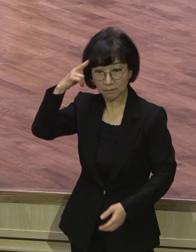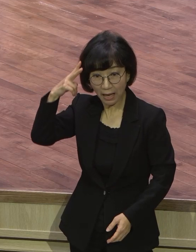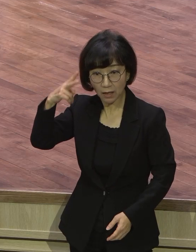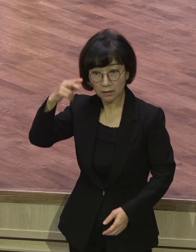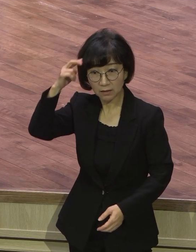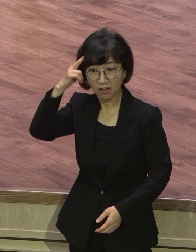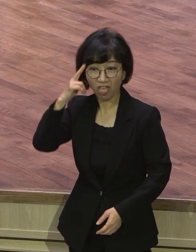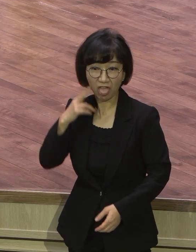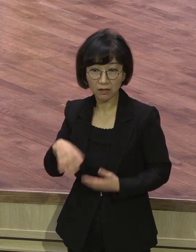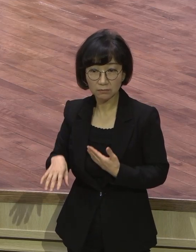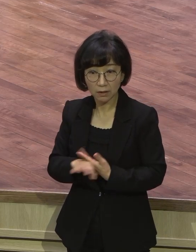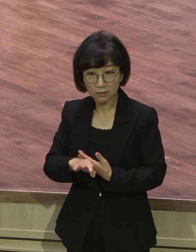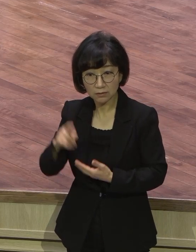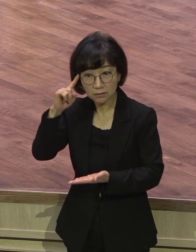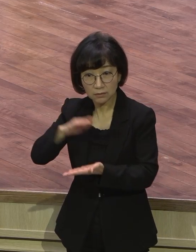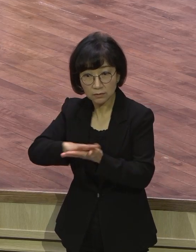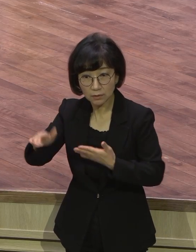얼마나 편안합니까?